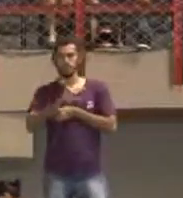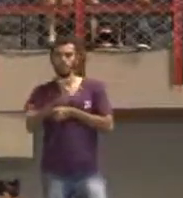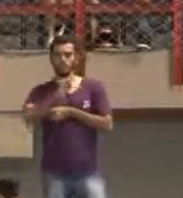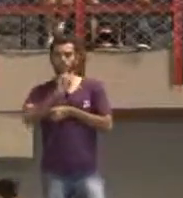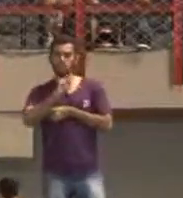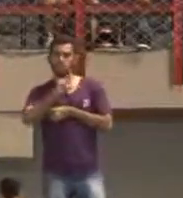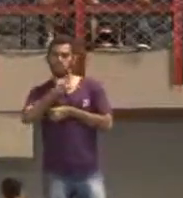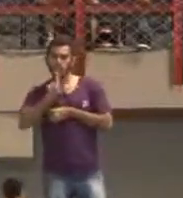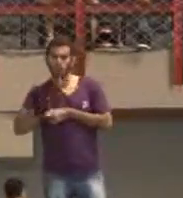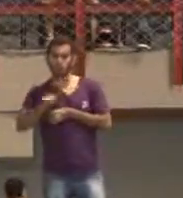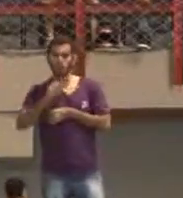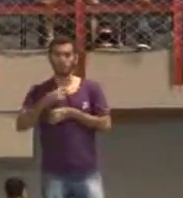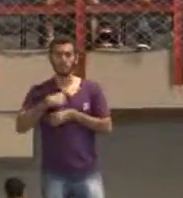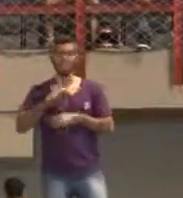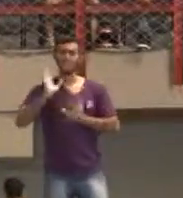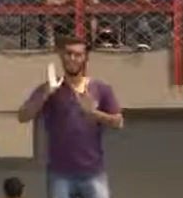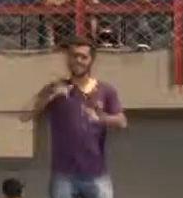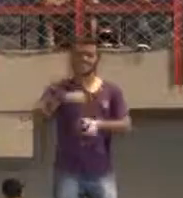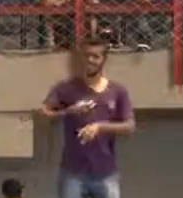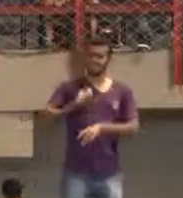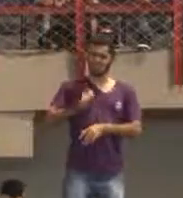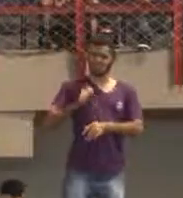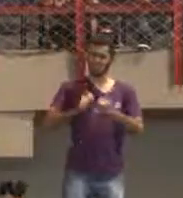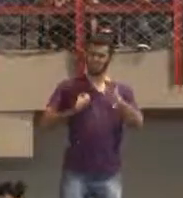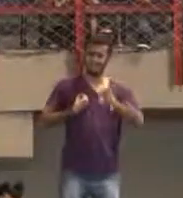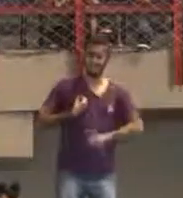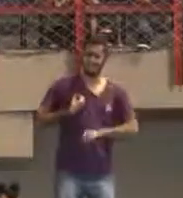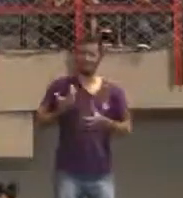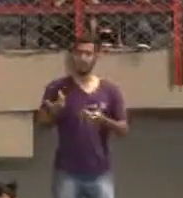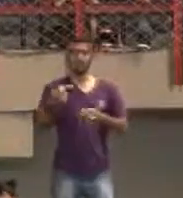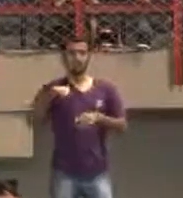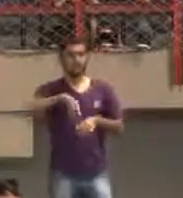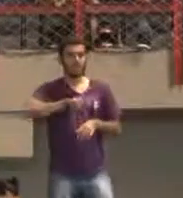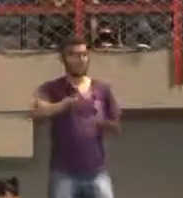contei, vai ler isso. Como é que fica o texto dele?